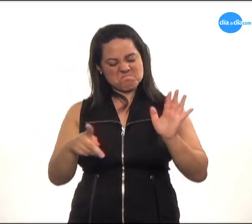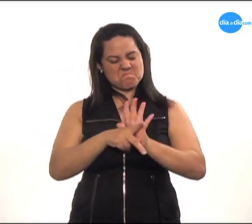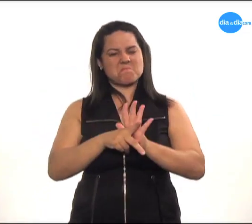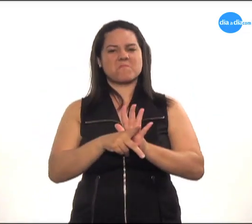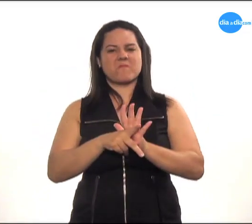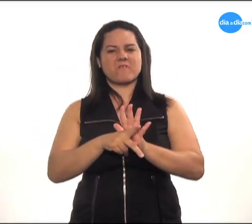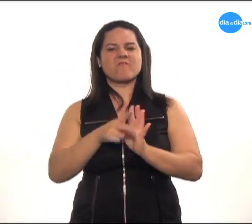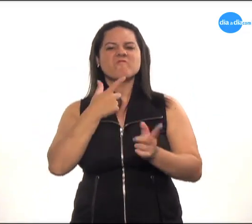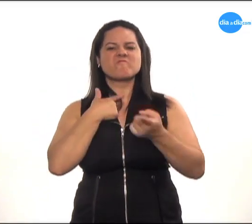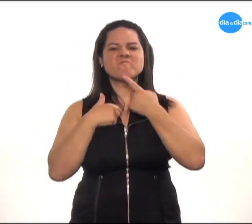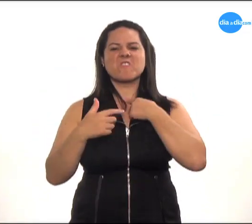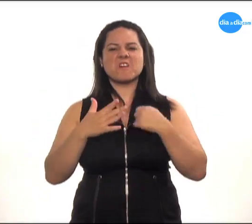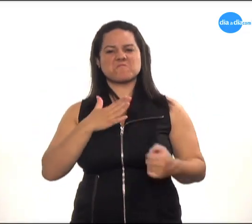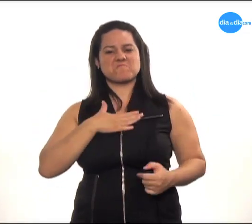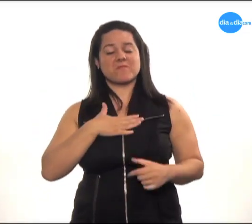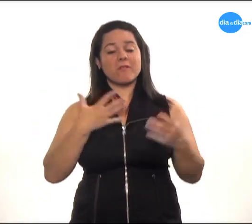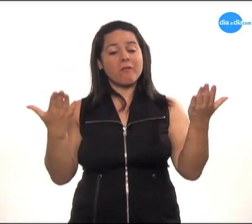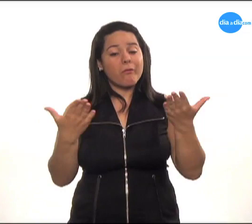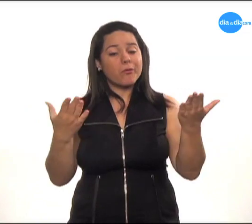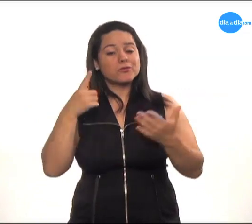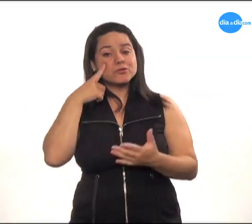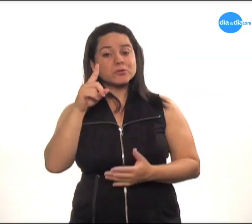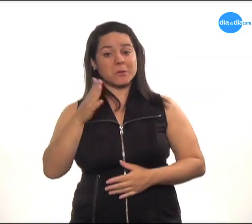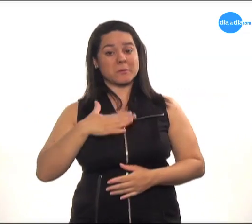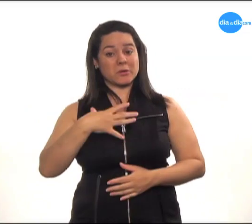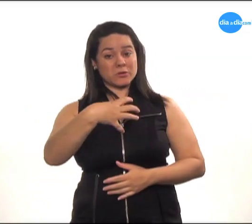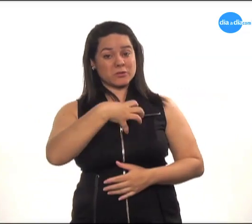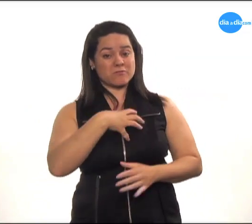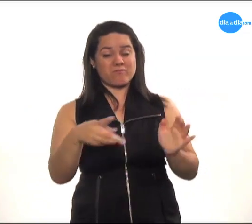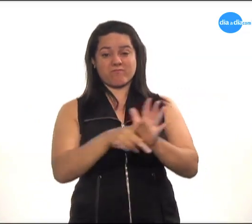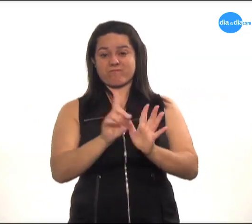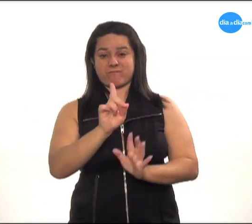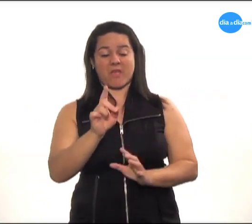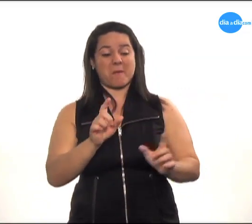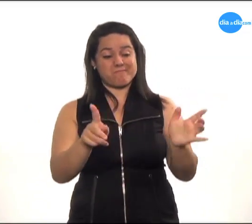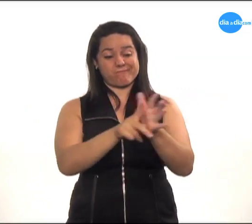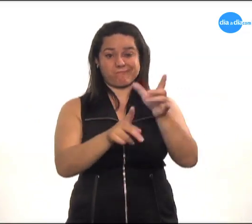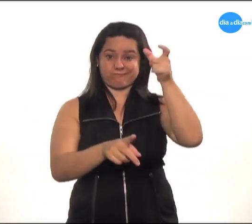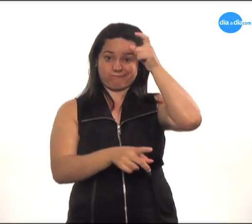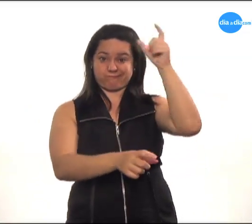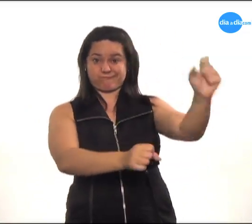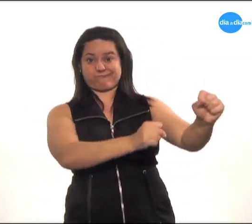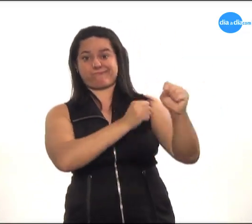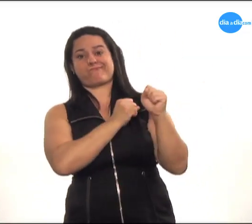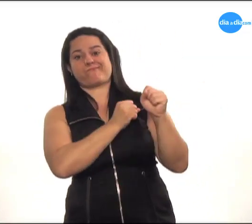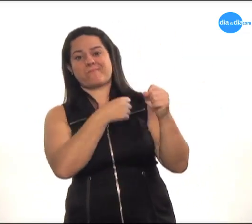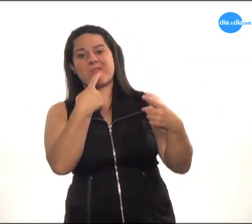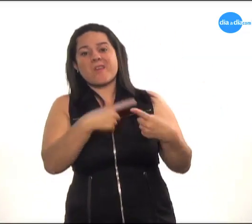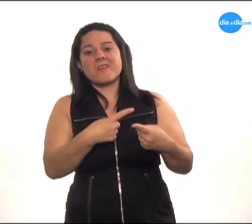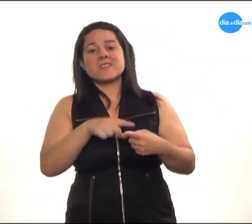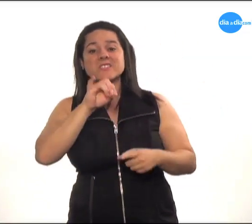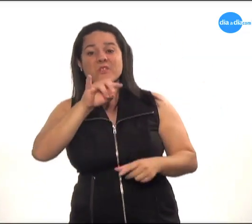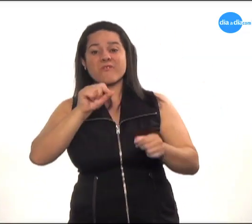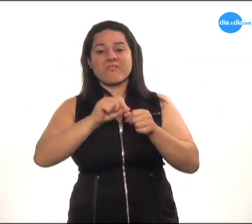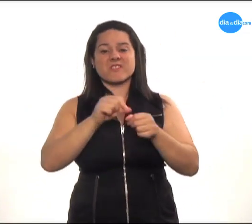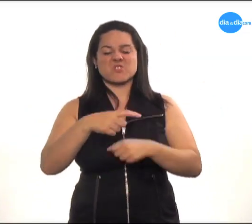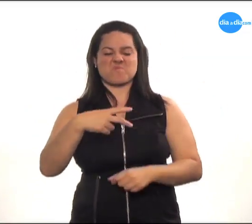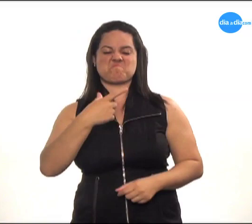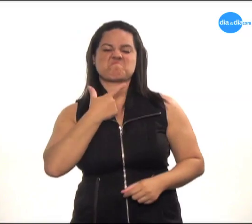jeito. E agora eu descobri até que o meu jeito não é meu jeito, é do diabo. Porque enquanto eu estou